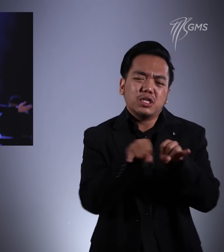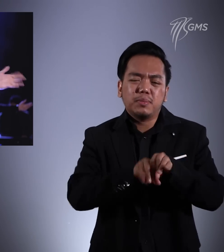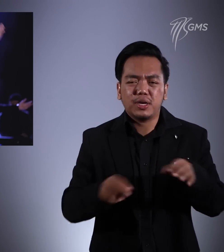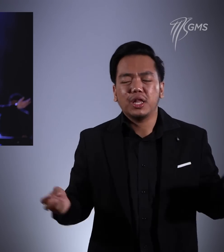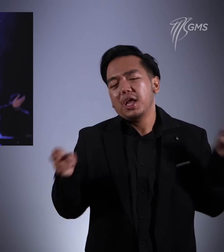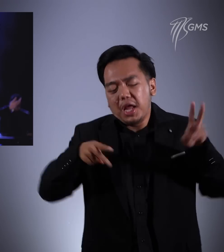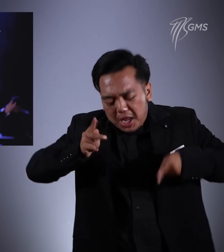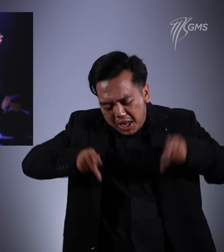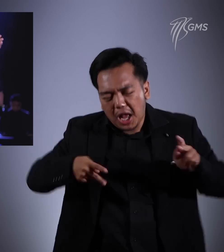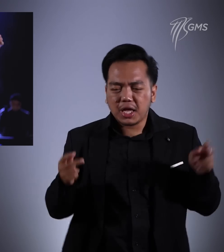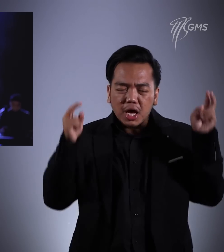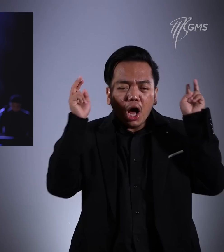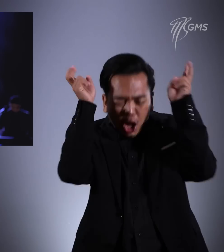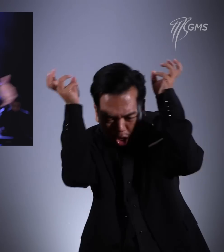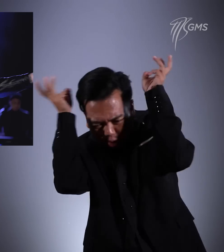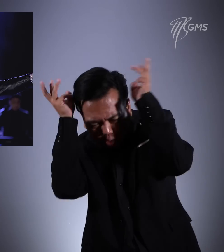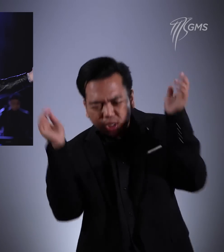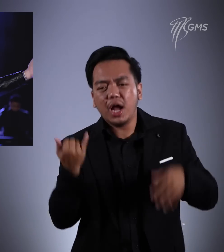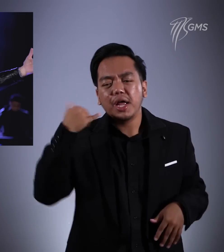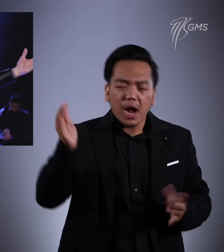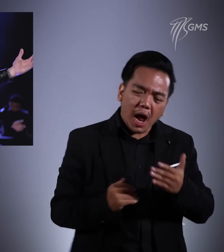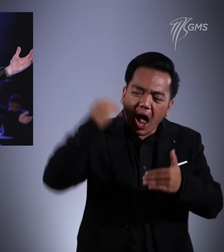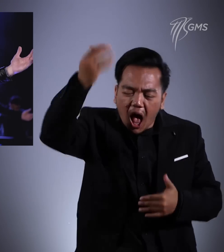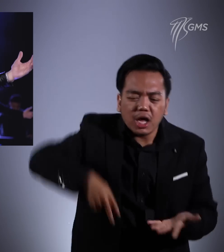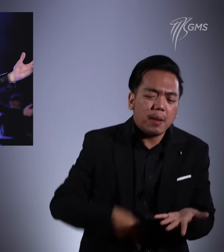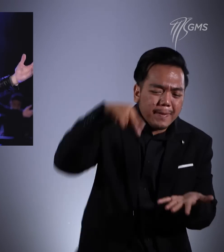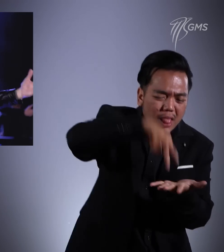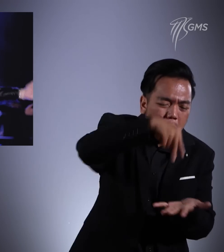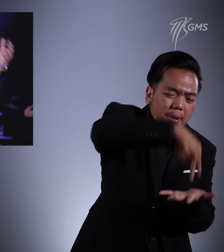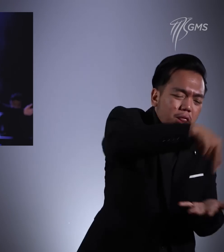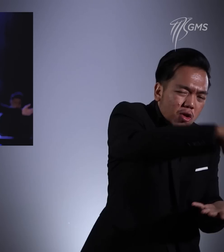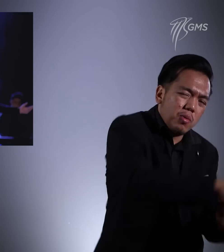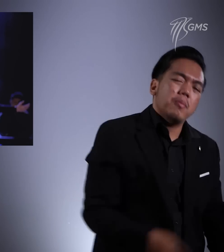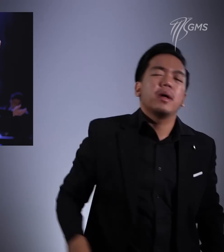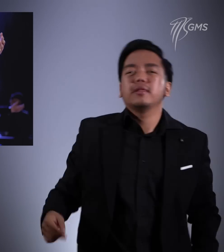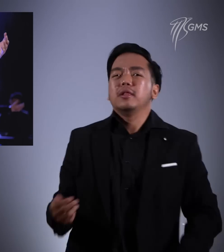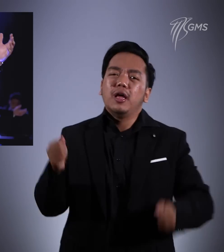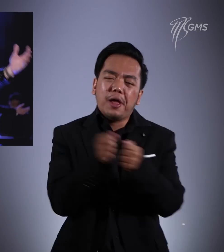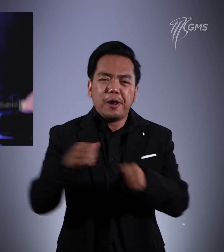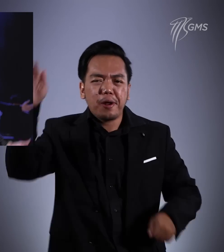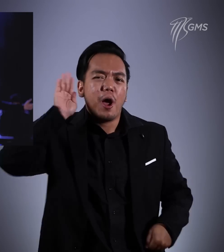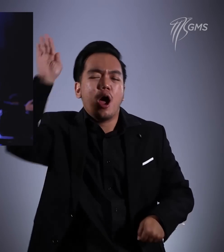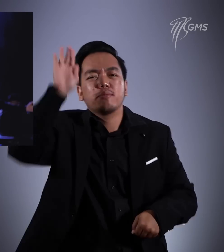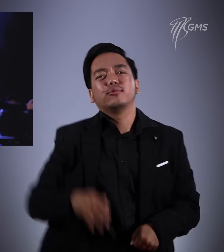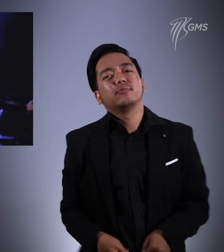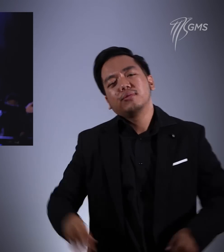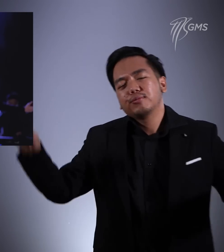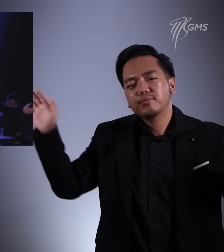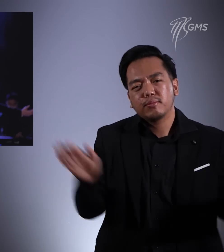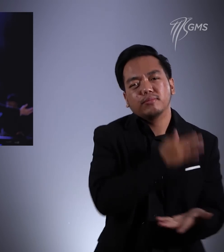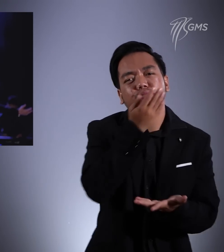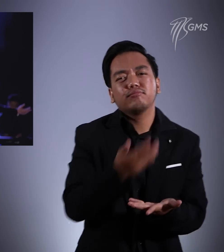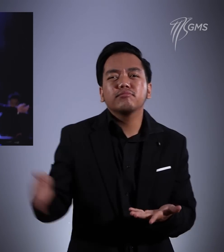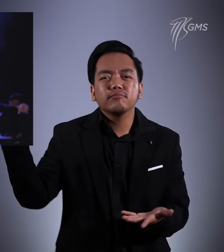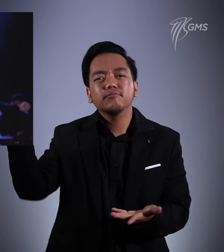akan melompat-lompat bersama denganmu. Angkat tanganmu, worship Him. Oramakabaya senara, inanaya sonanaya